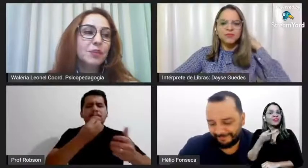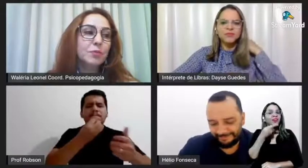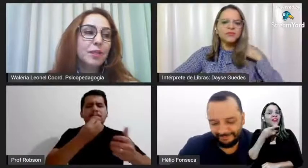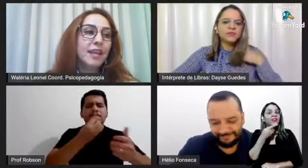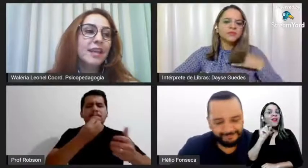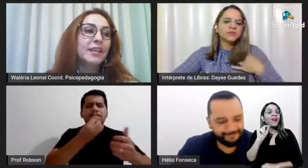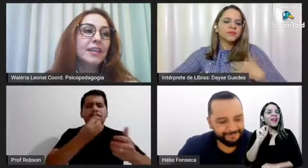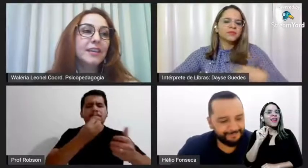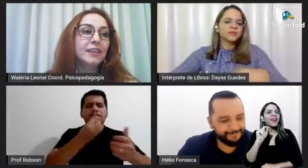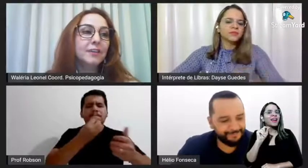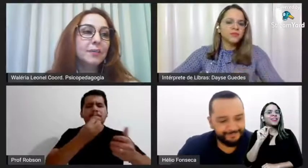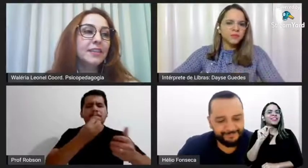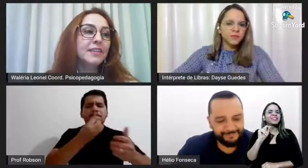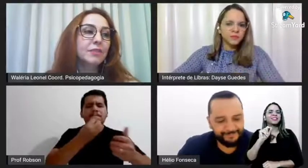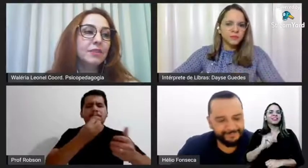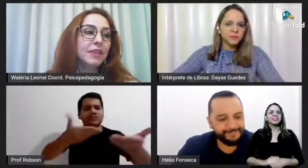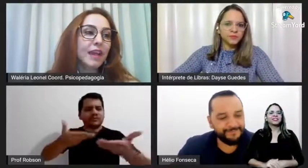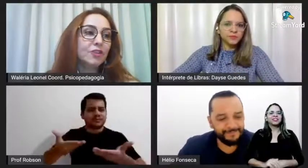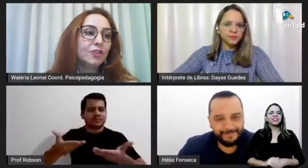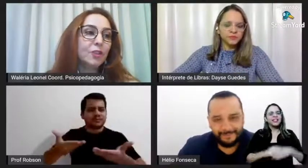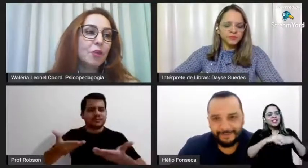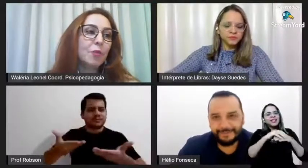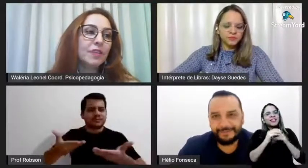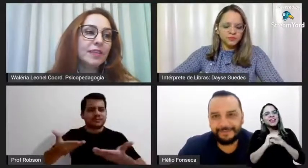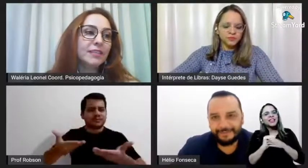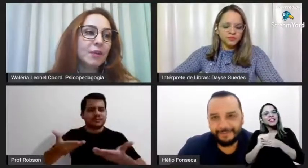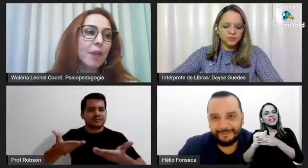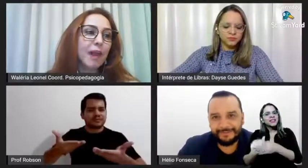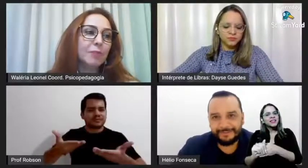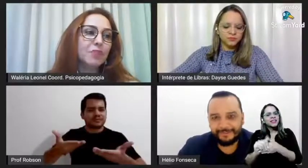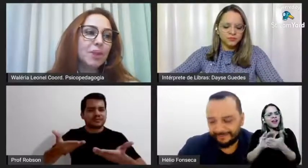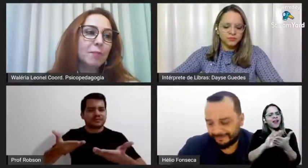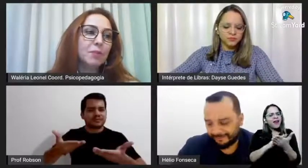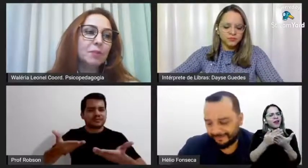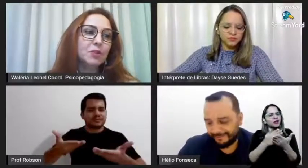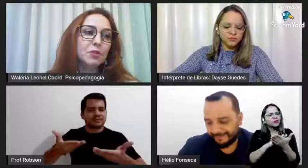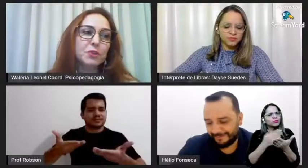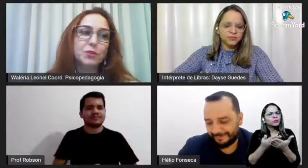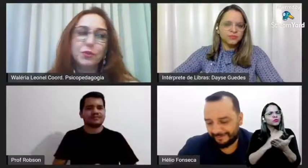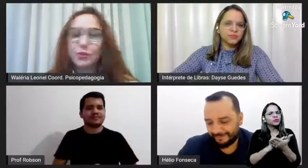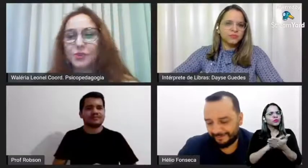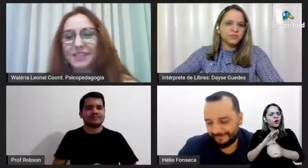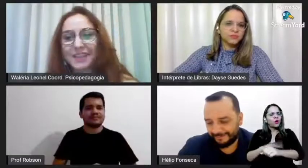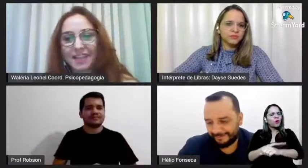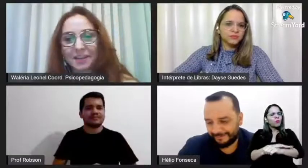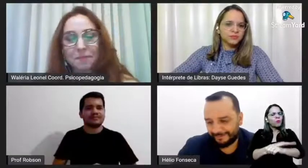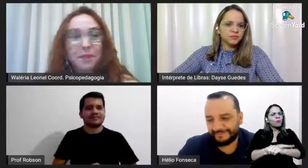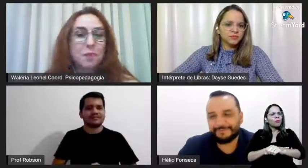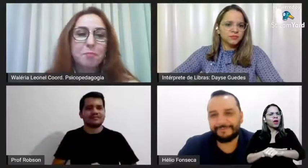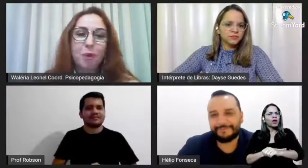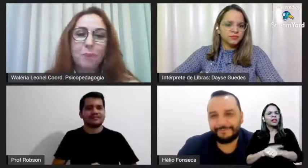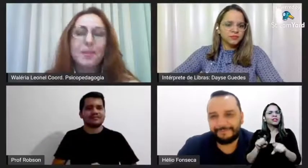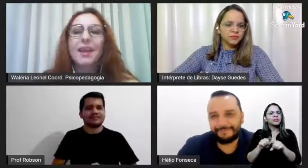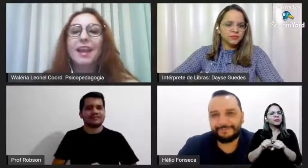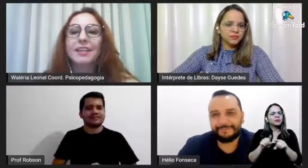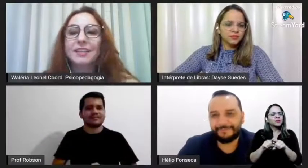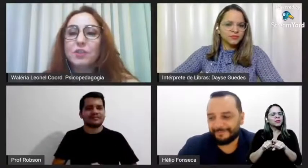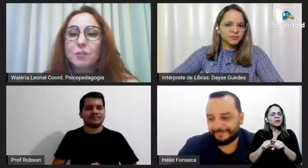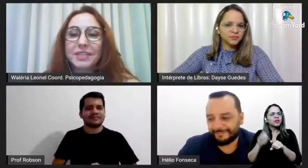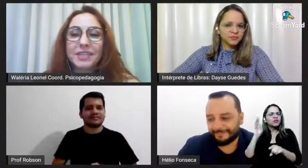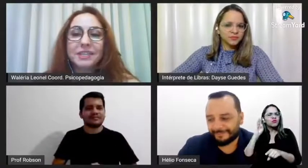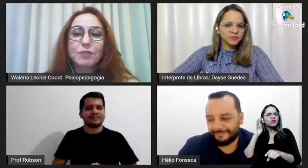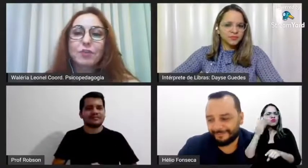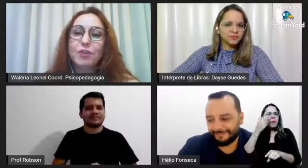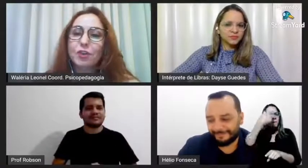aqui sobre guia, interpretação tátil e comunicação áptica para pessoas com surdo-cegueira. Bom, agradeço